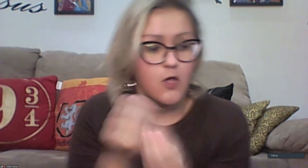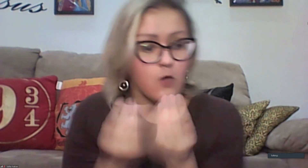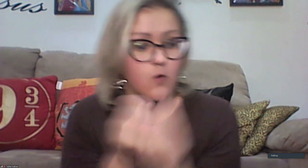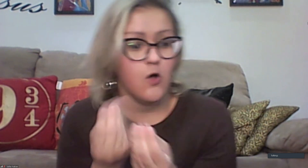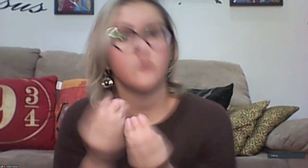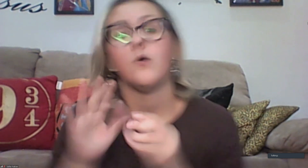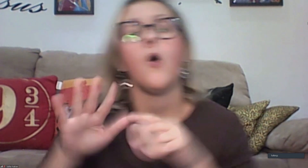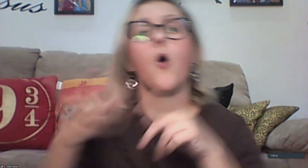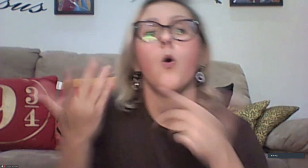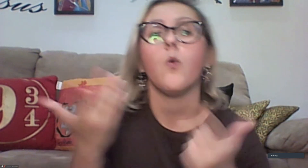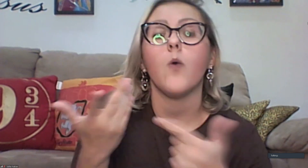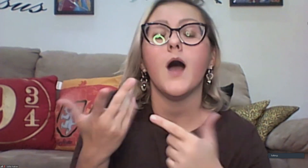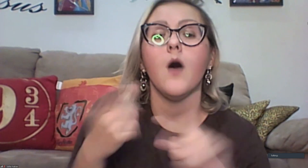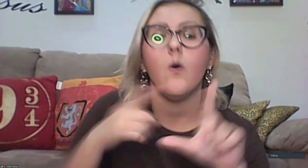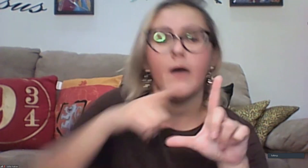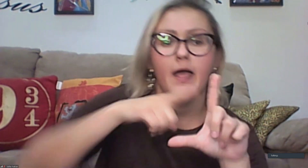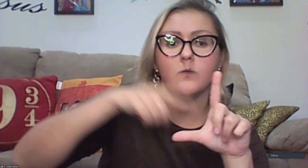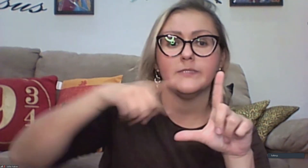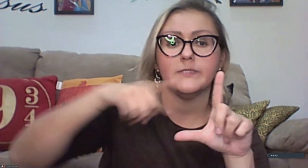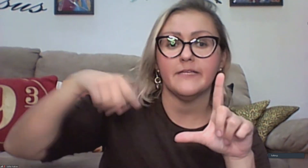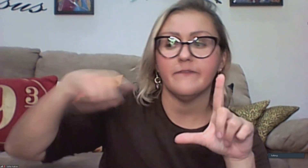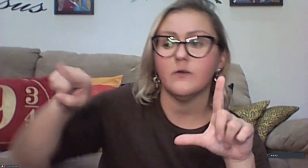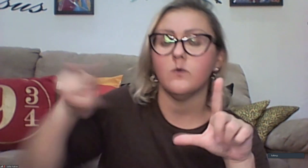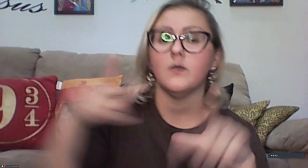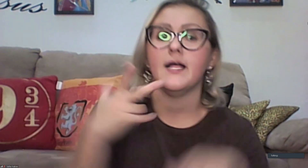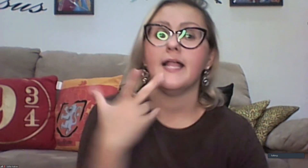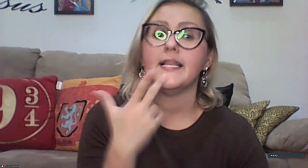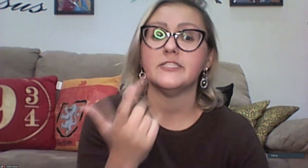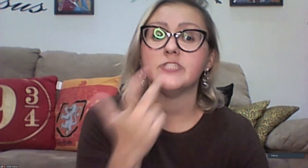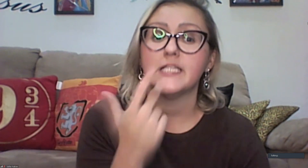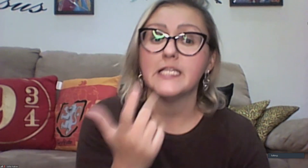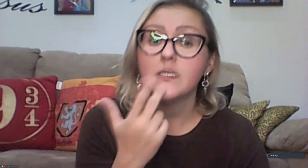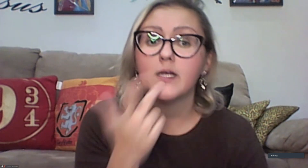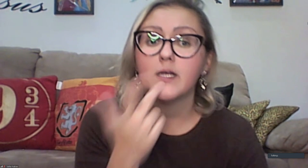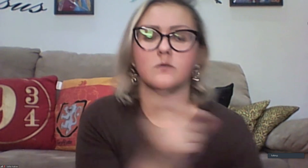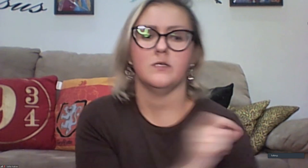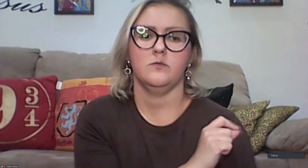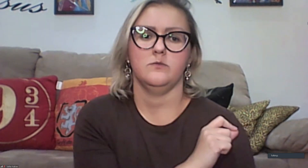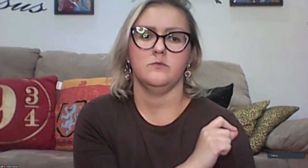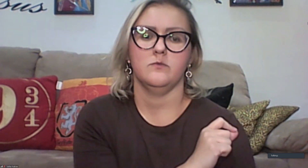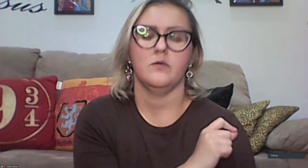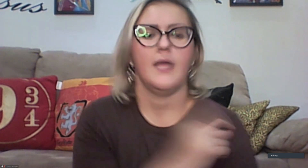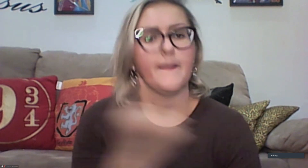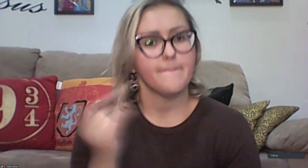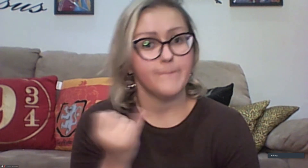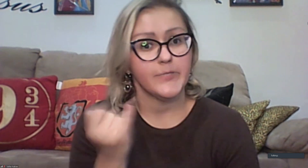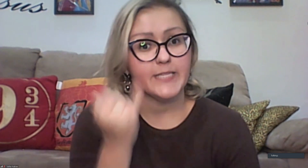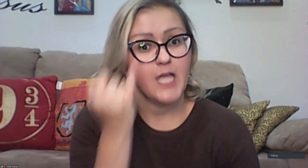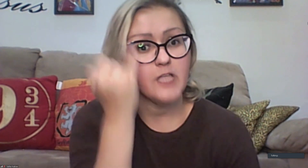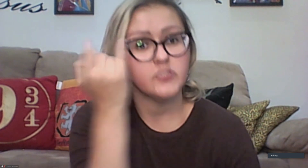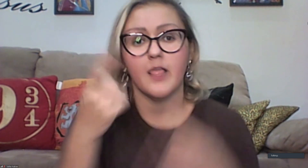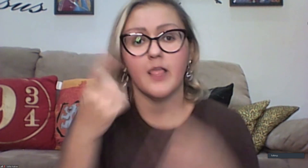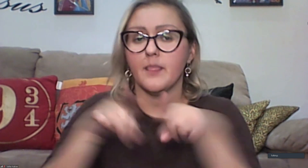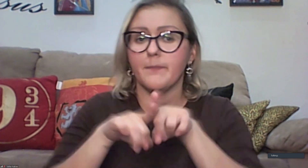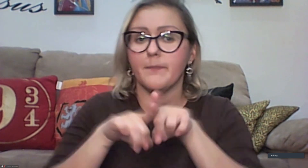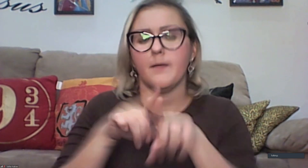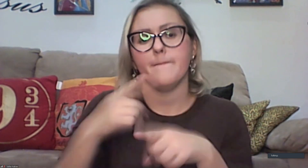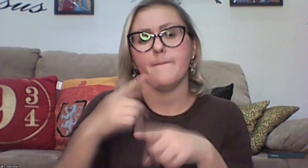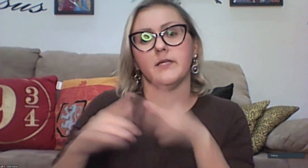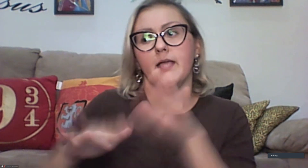poxa vida, eu vou criar uma forma, sabe, de língua, a